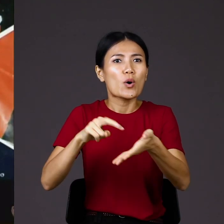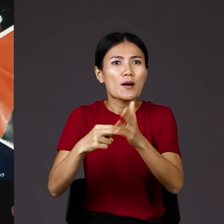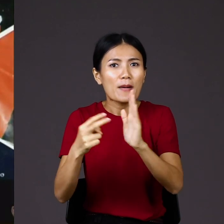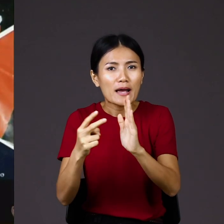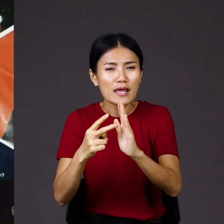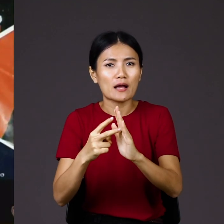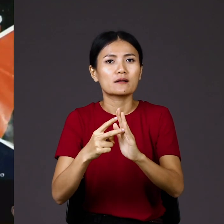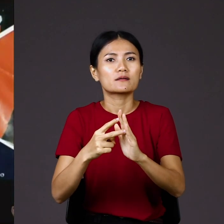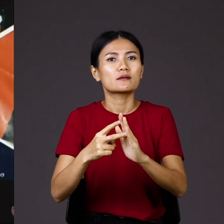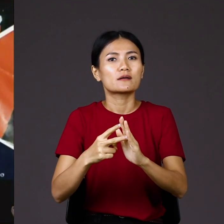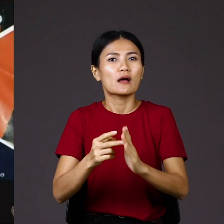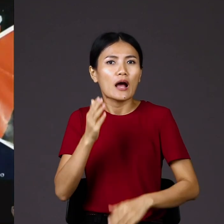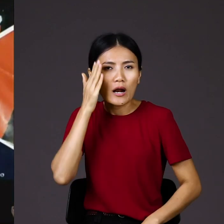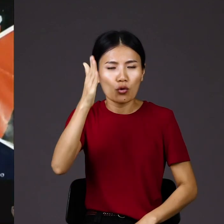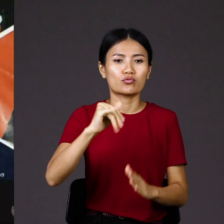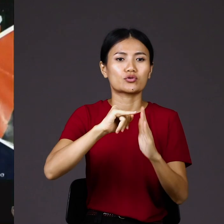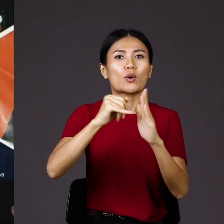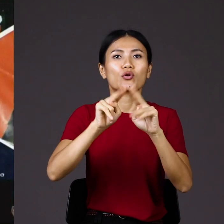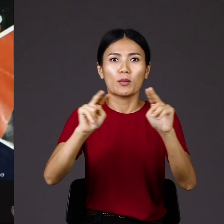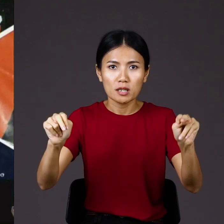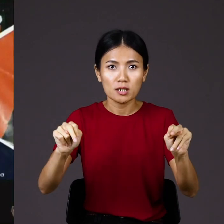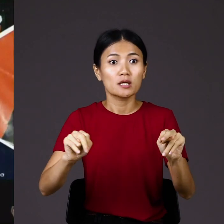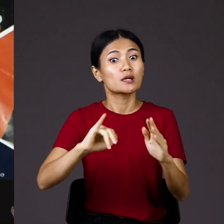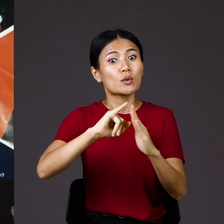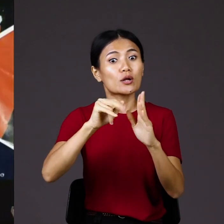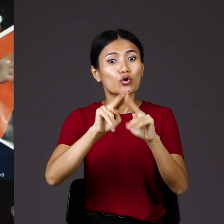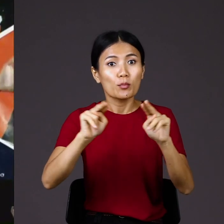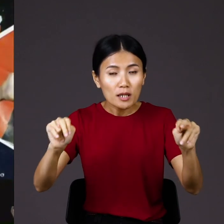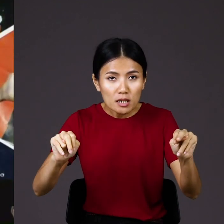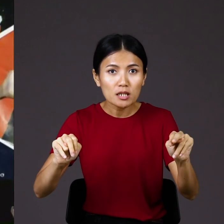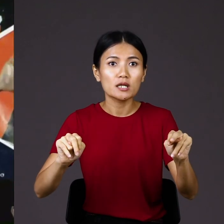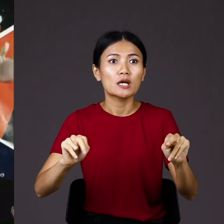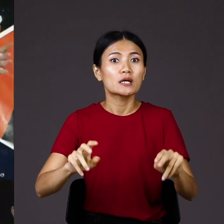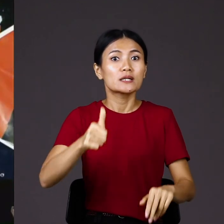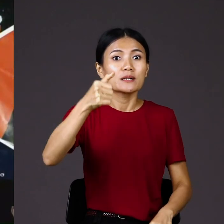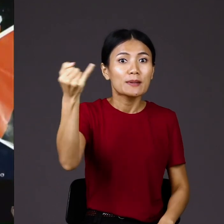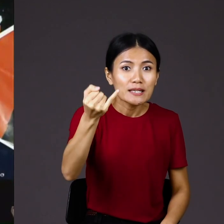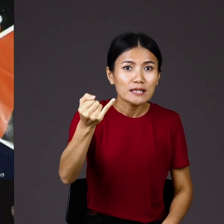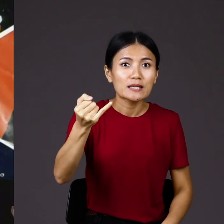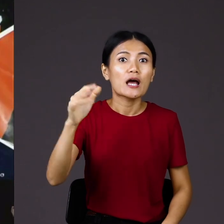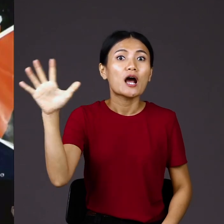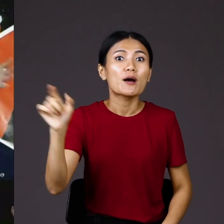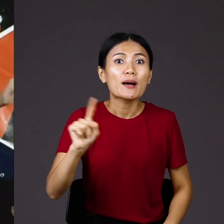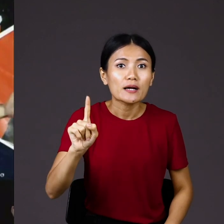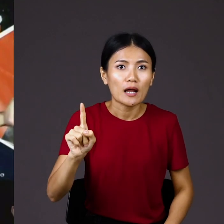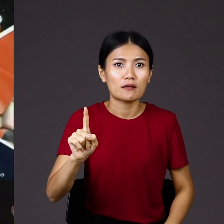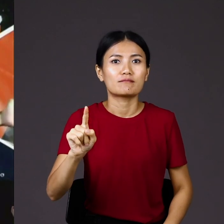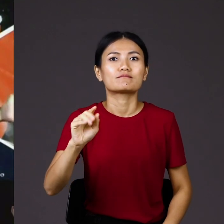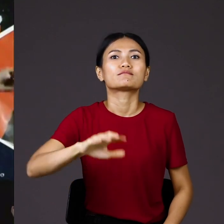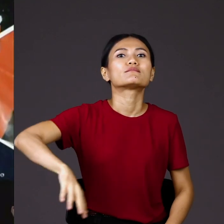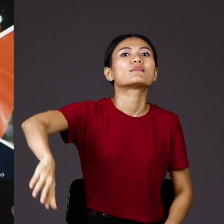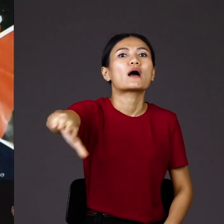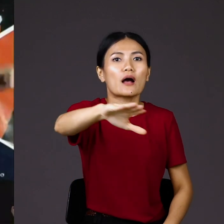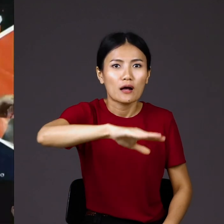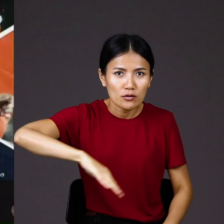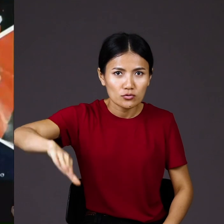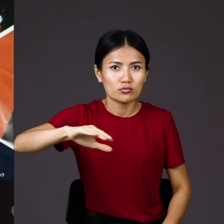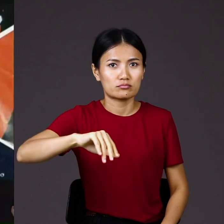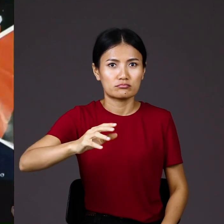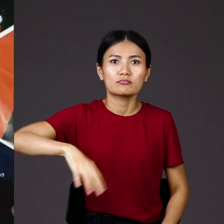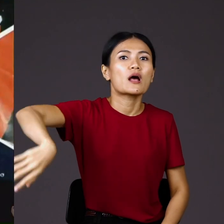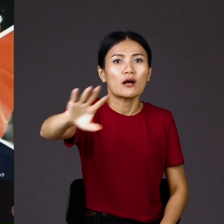รีและนนทบุรีจะเป็นอย่างไรขึ้นอยู่กับการกระทำของทุกท่านทุกคนที่อยู่ใน